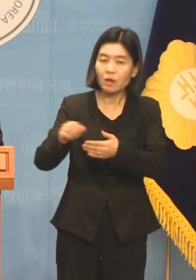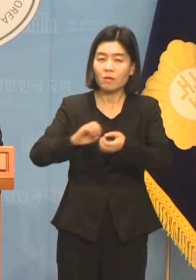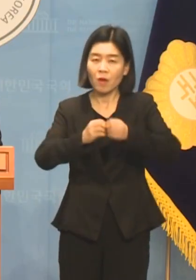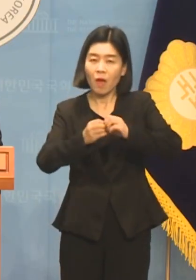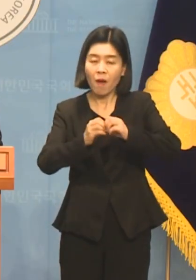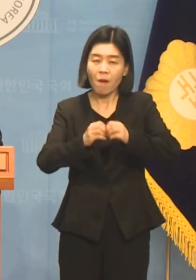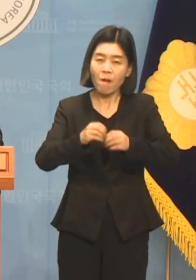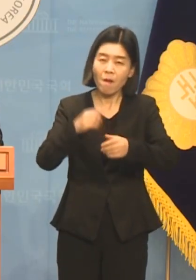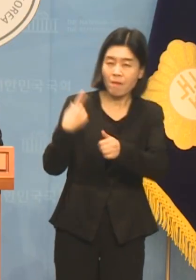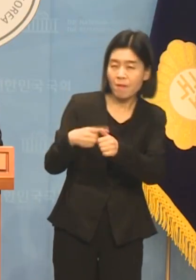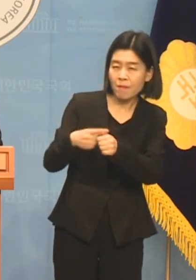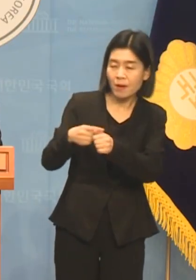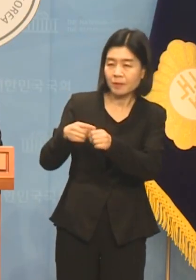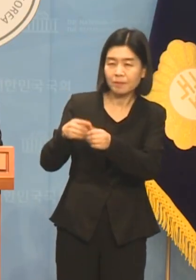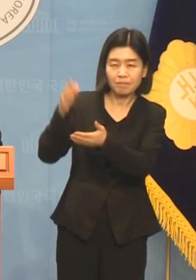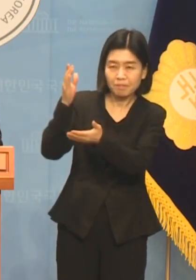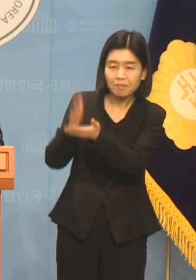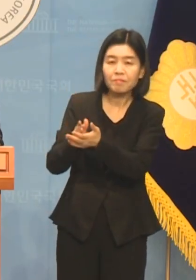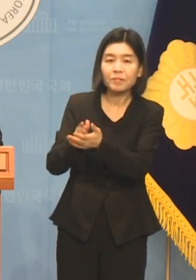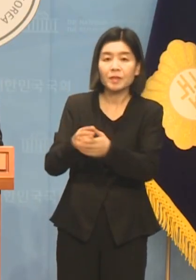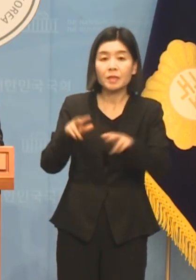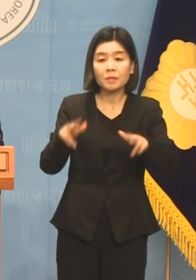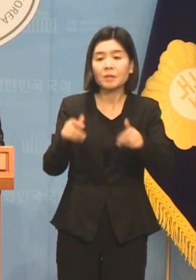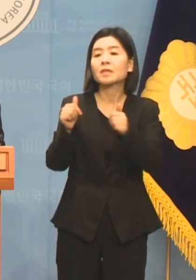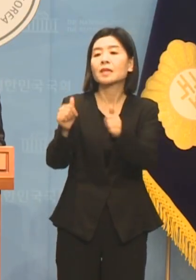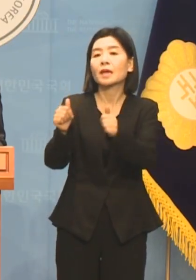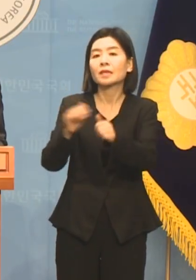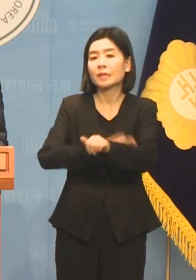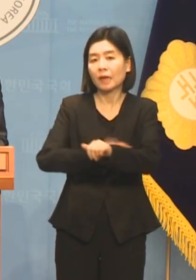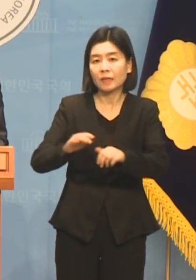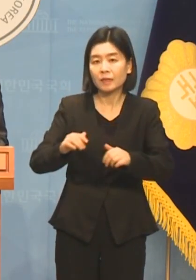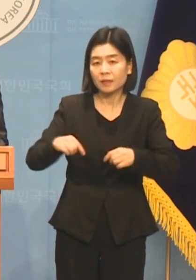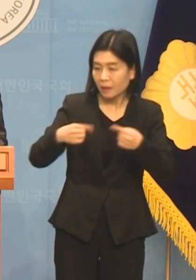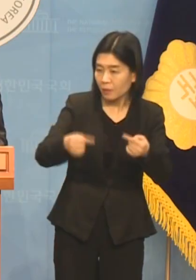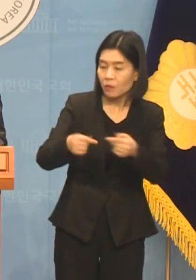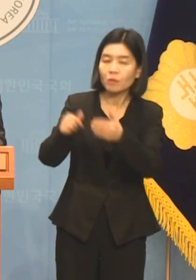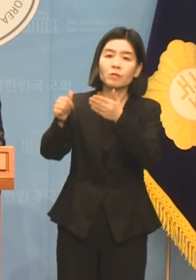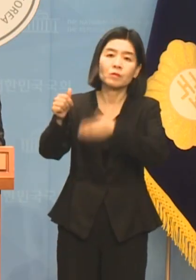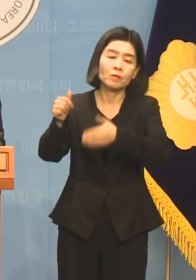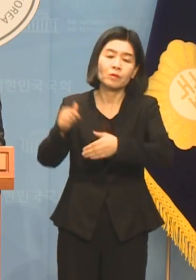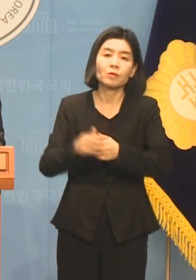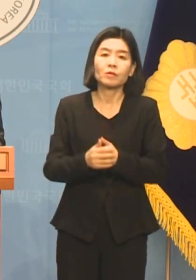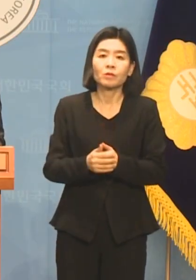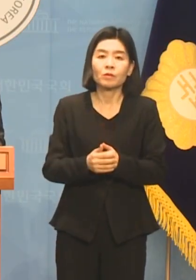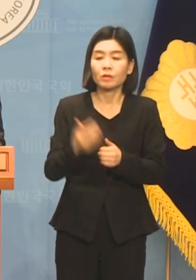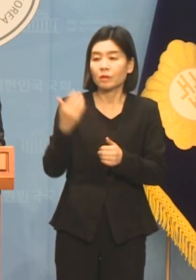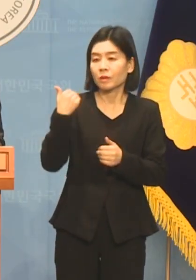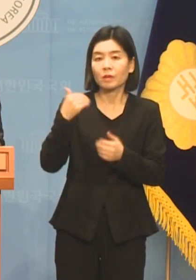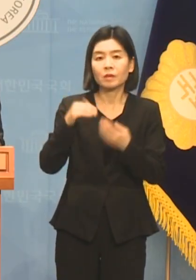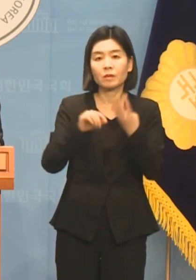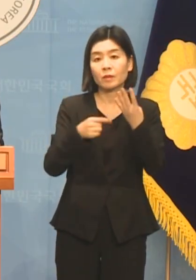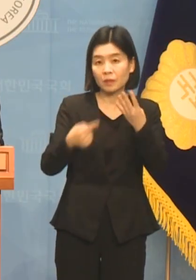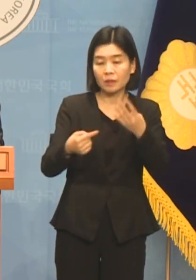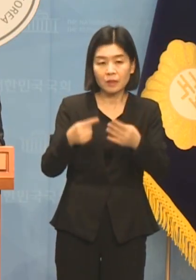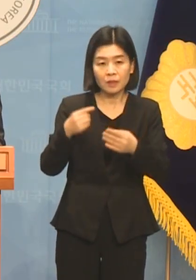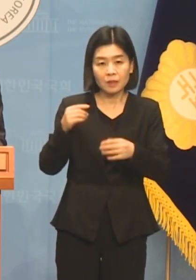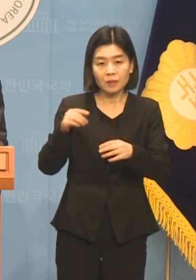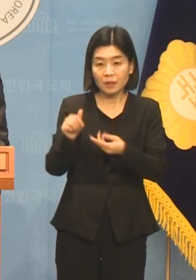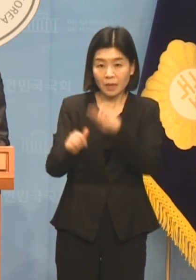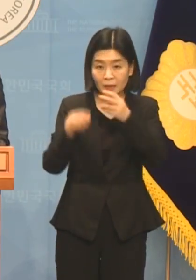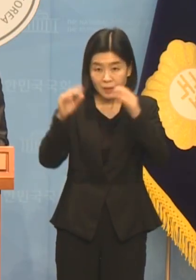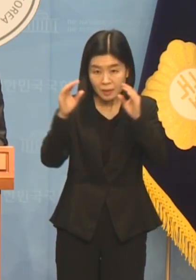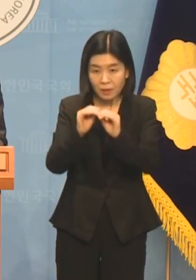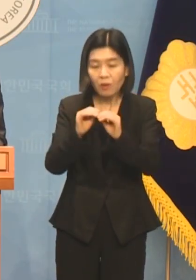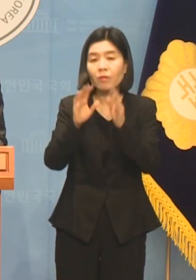즉각 중단하시고 진행되고 있는 재판이나 성실히 받길 바랍니다. 또한 지난 1일 탄핵 찬성 집회